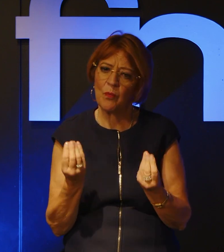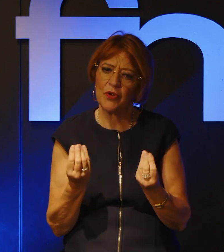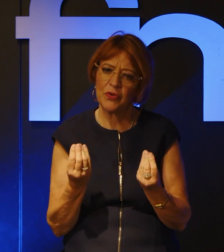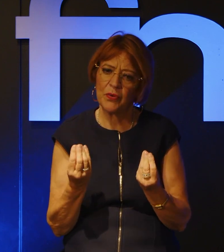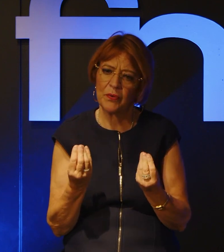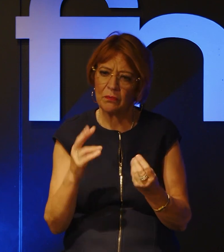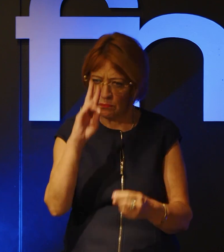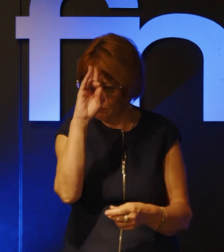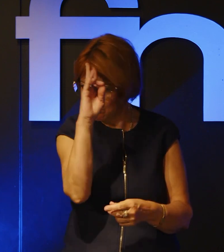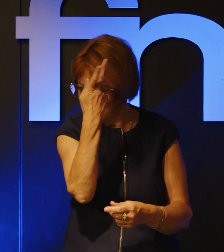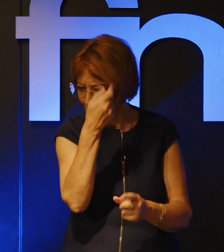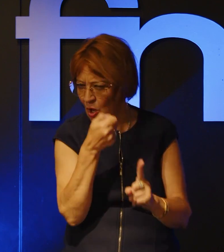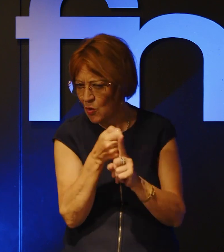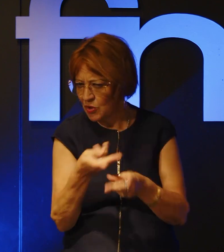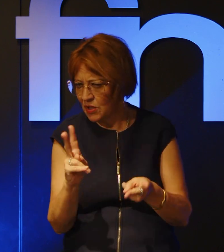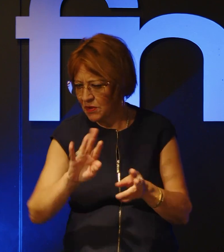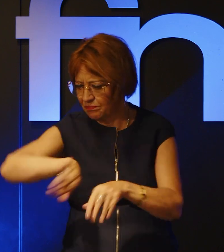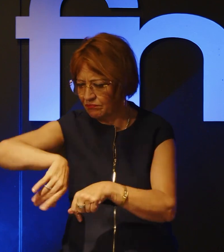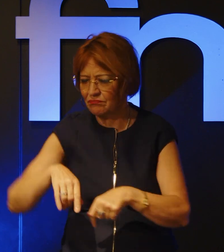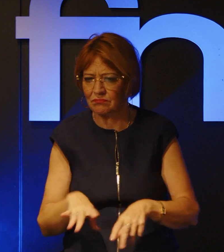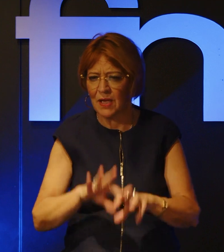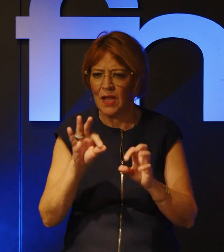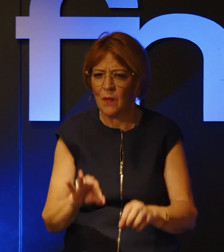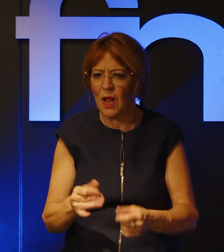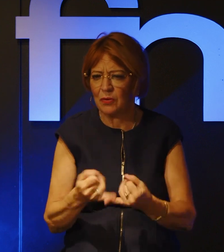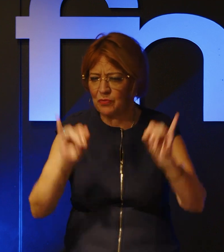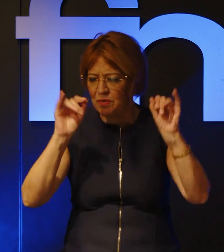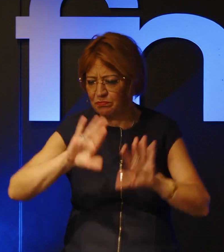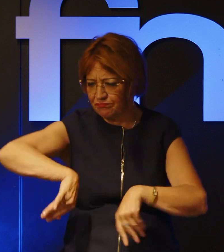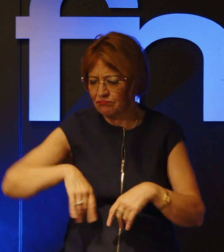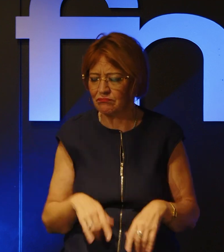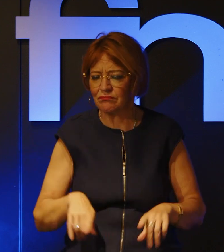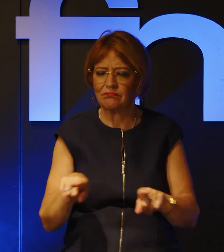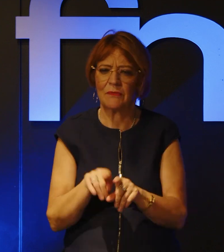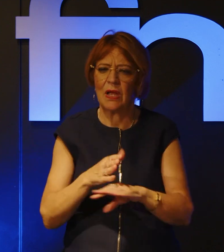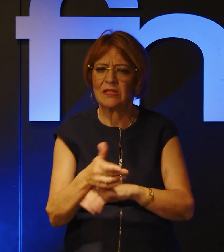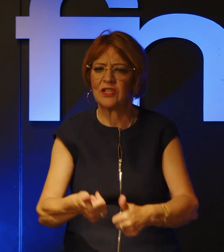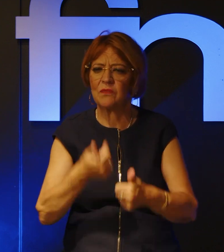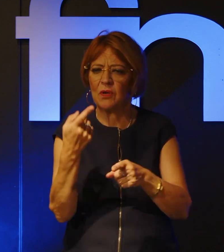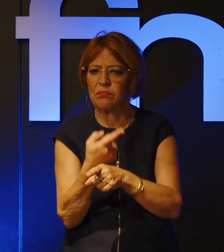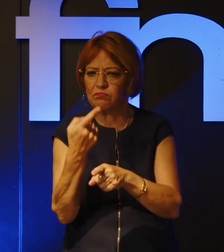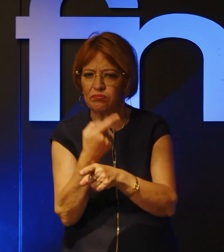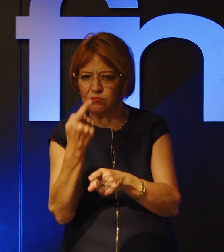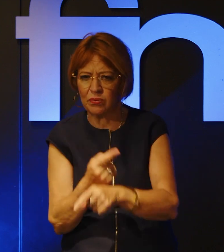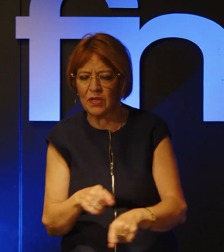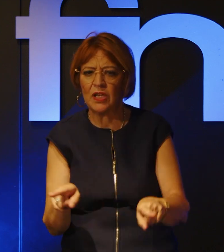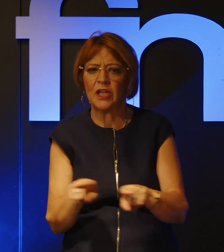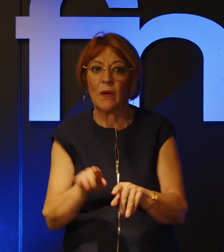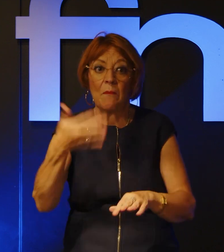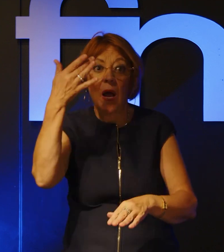alienada da sua luta pela Liberdade ou pelas suas autonomias ou pelo melhor acesso a recursos E que esteja